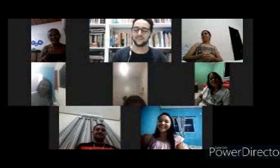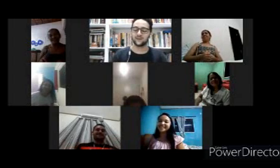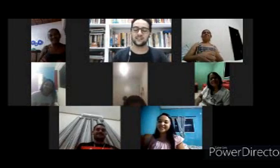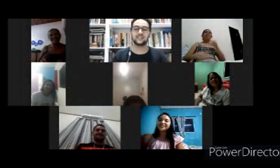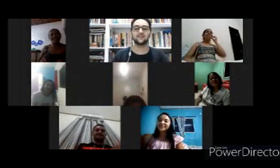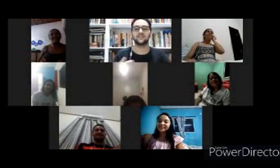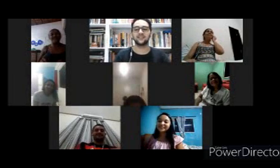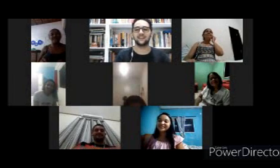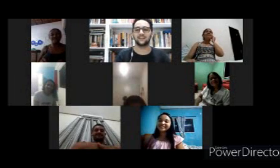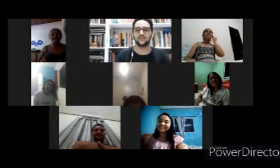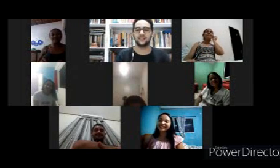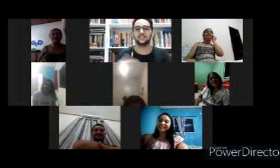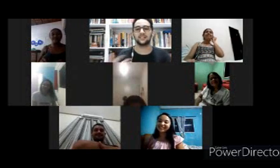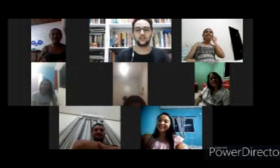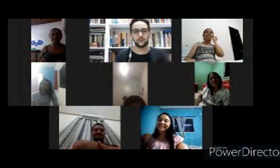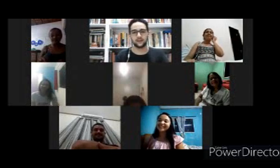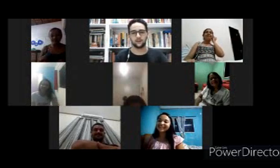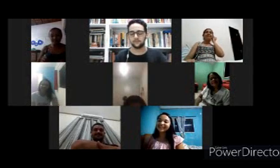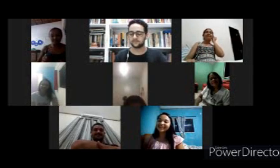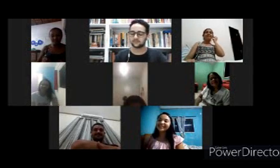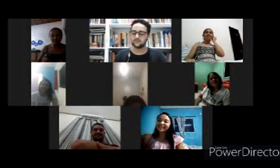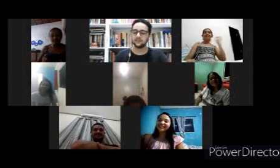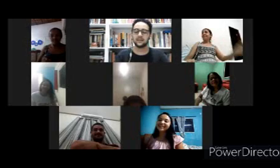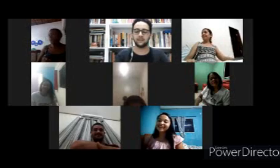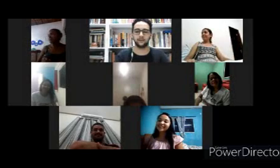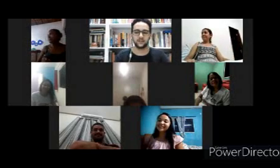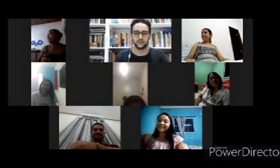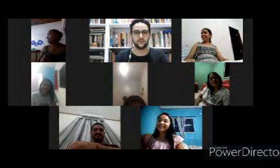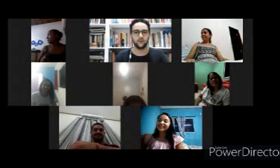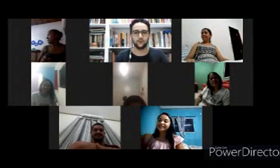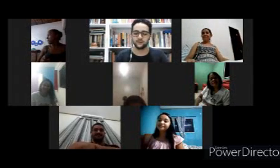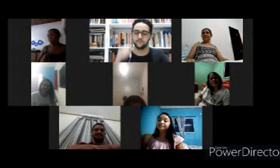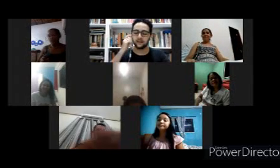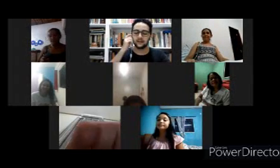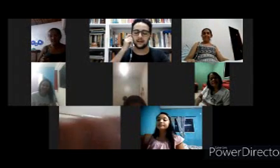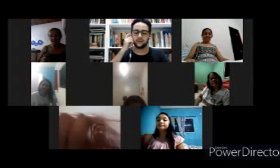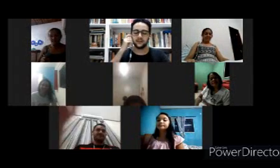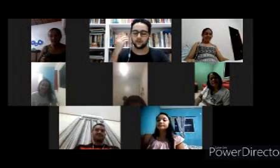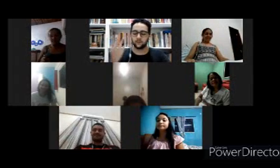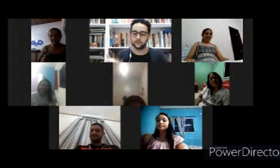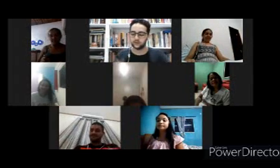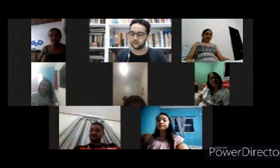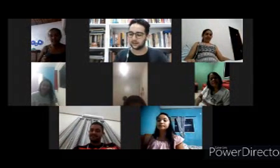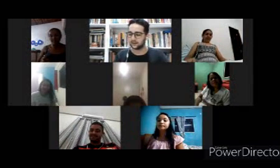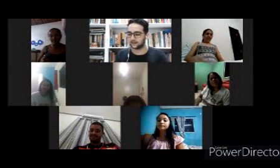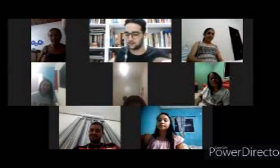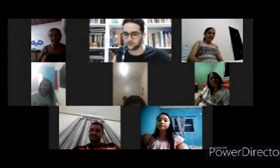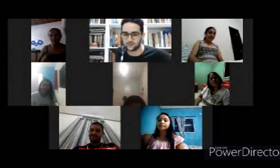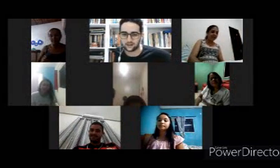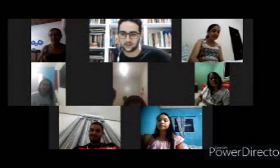Então esses são os sinais relacionados a sentimento, que era para a gente ver hoje, que eram os sinais que foi pedido, né? Na última aula a Débora